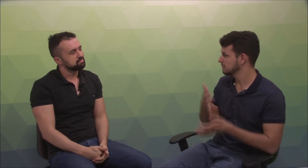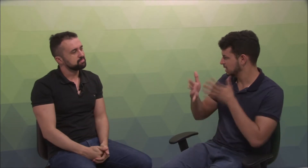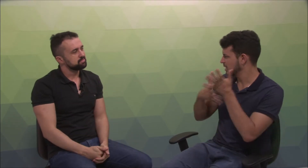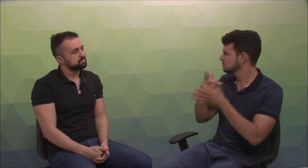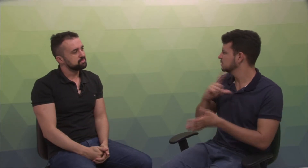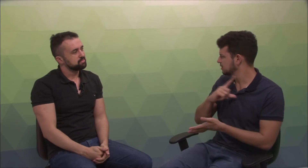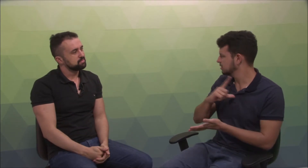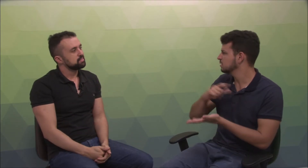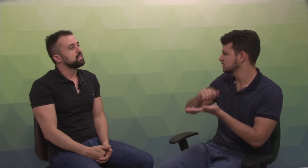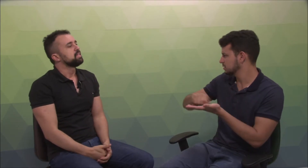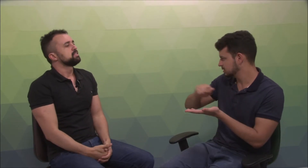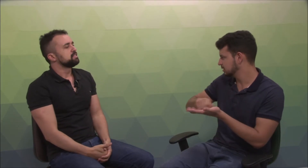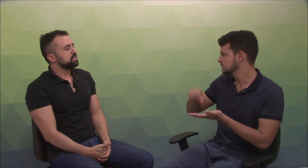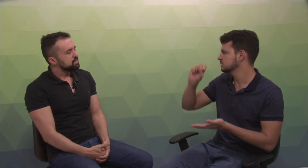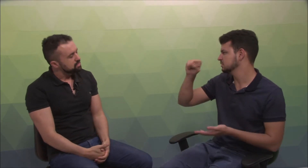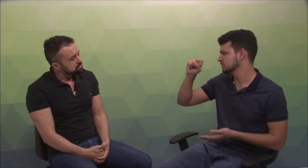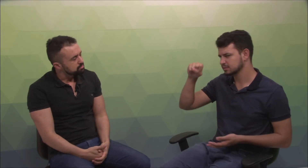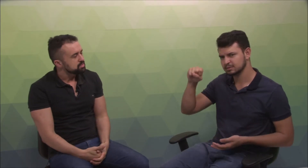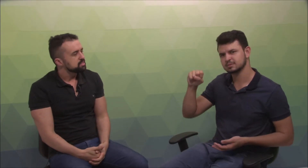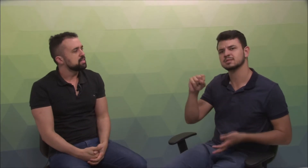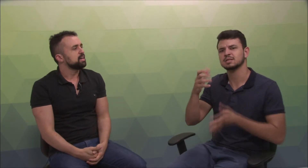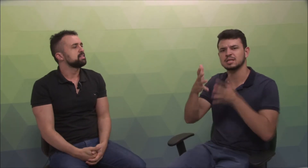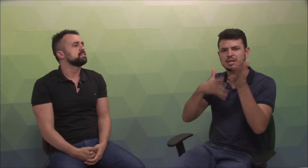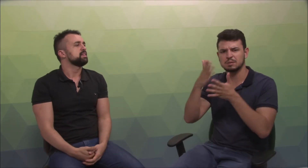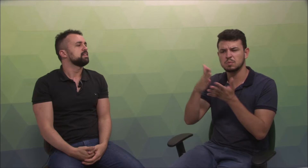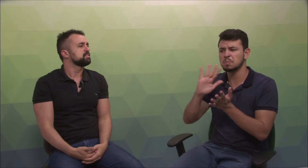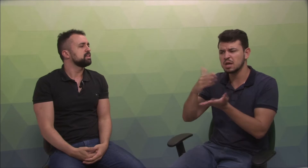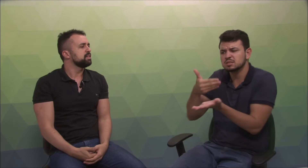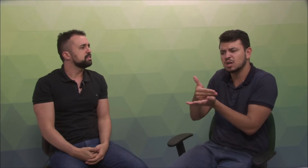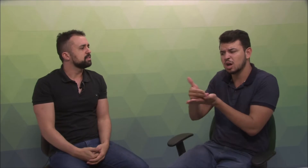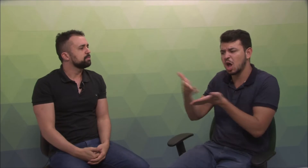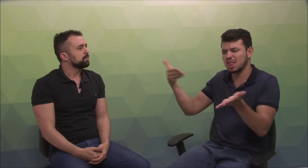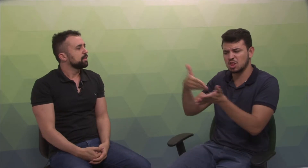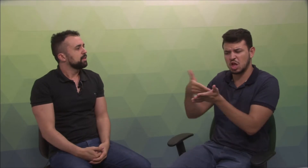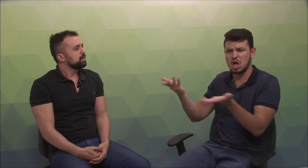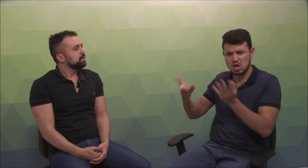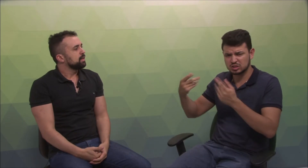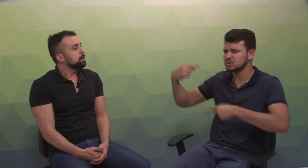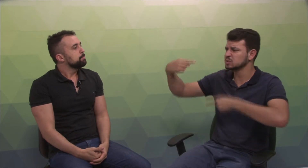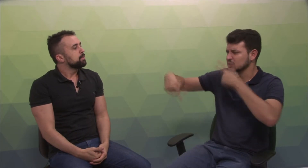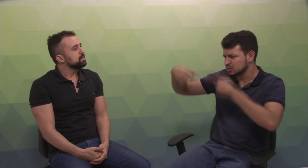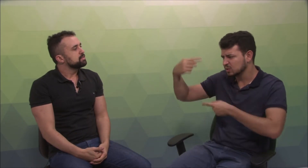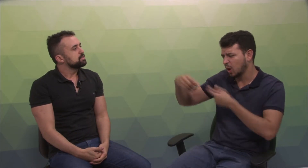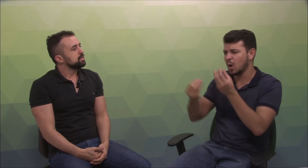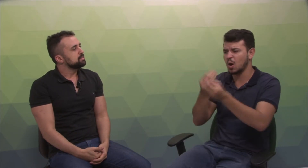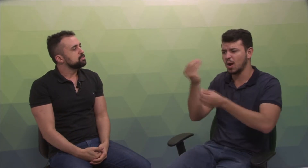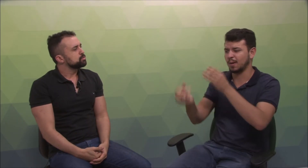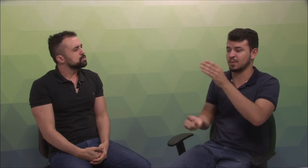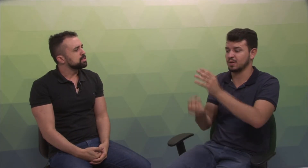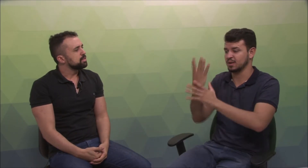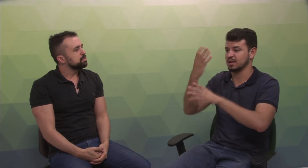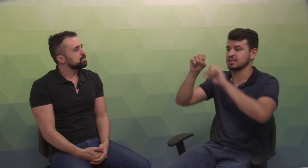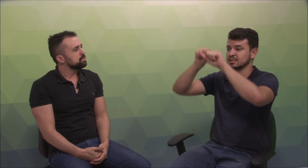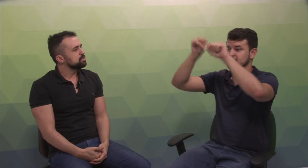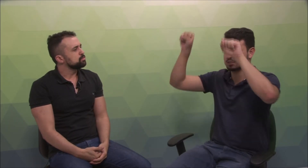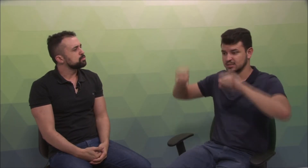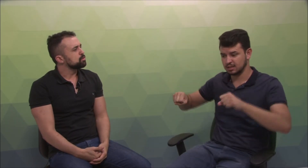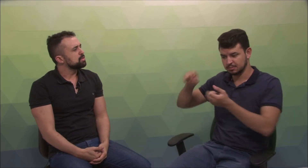Gabriel? Sim, as línguas de sinais têm escrita, né? Mas essa discussão, esses estudos